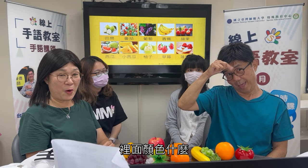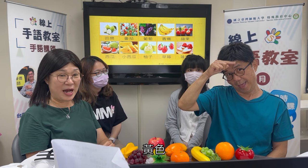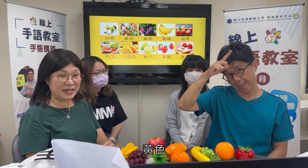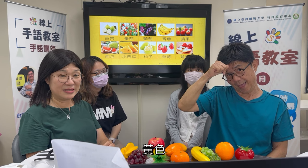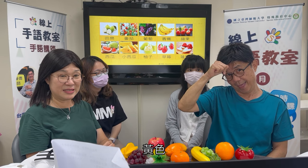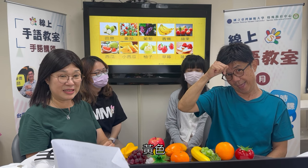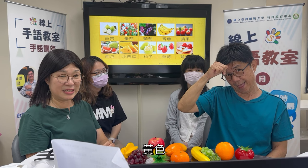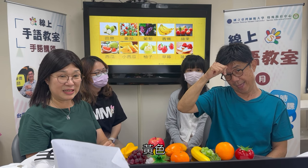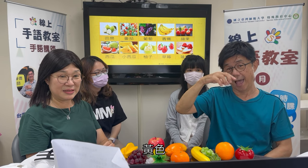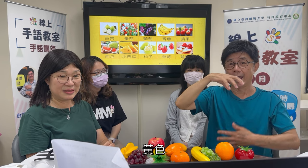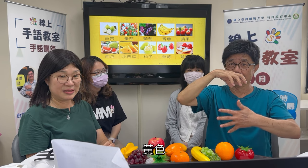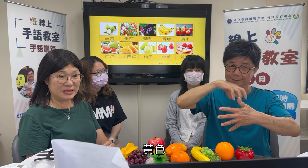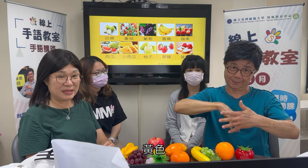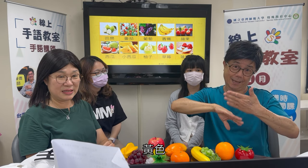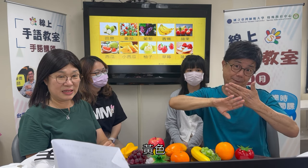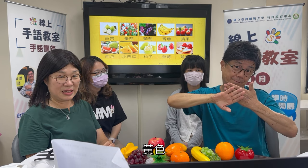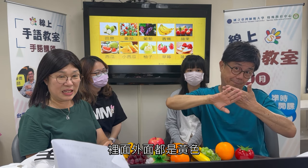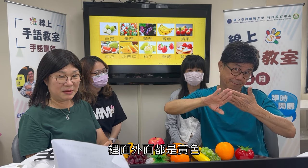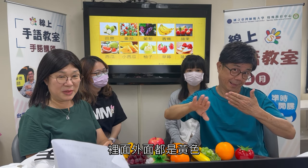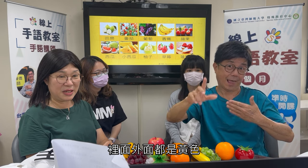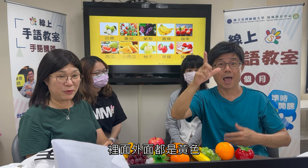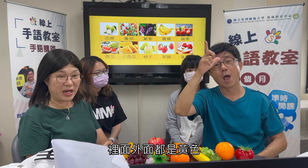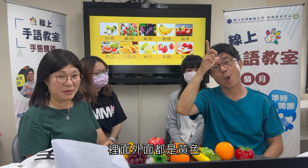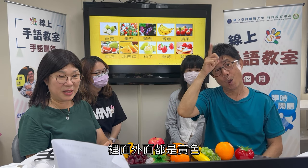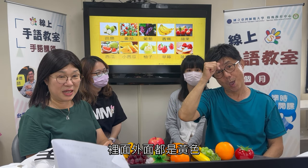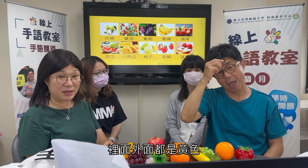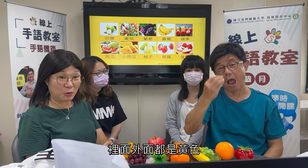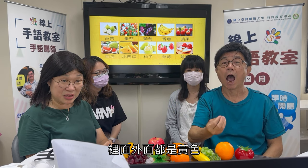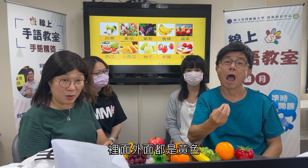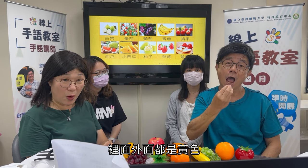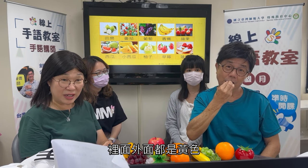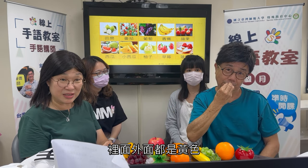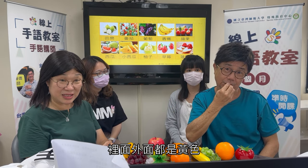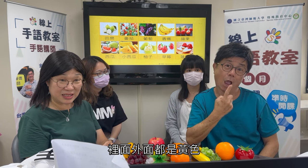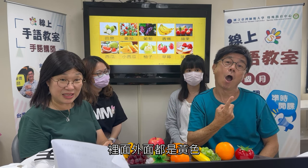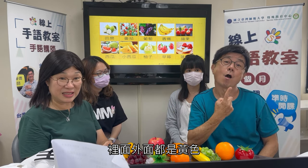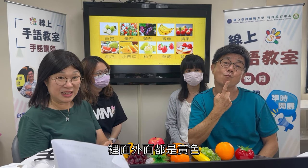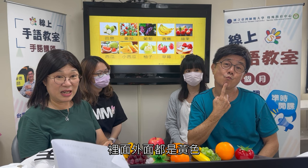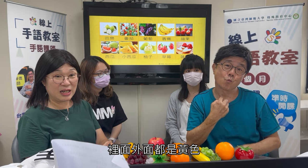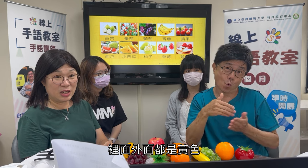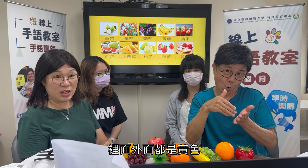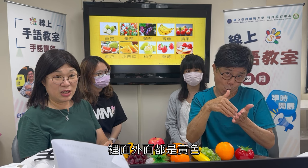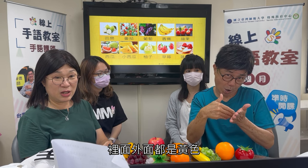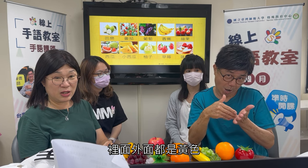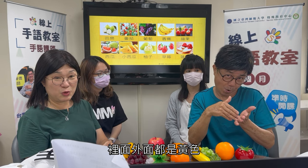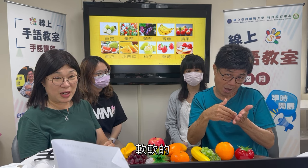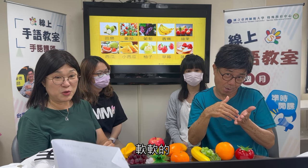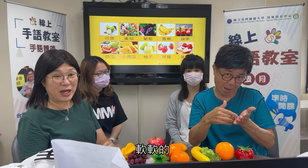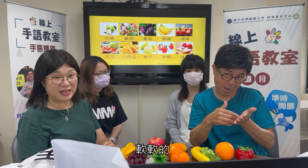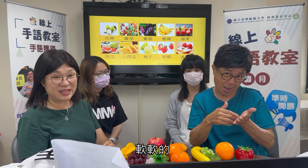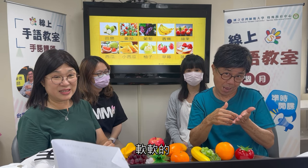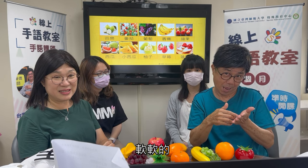黄色，里面外面都是黄色，软软的。